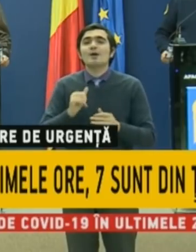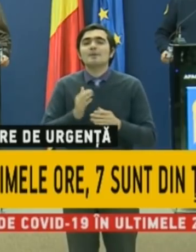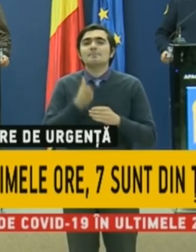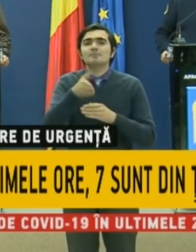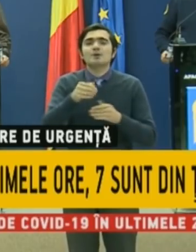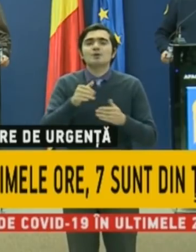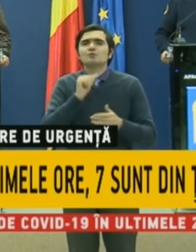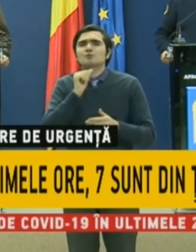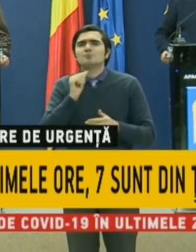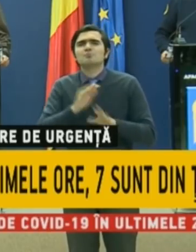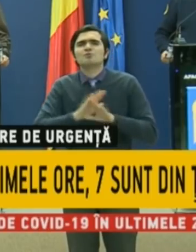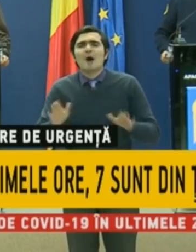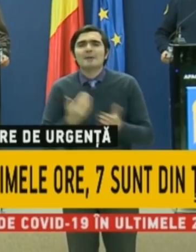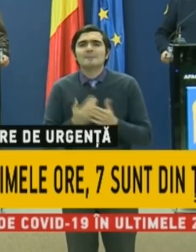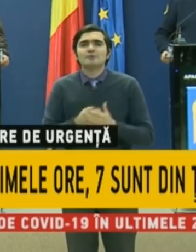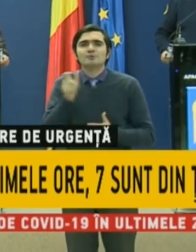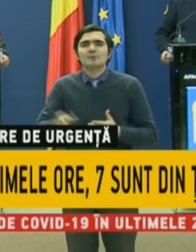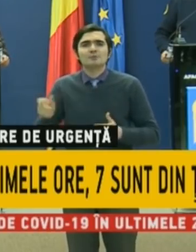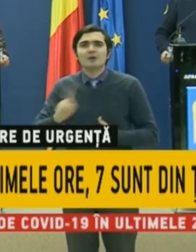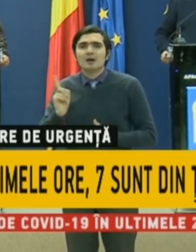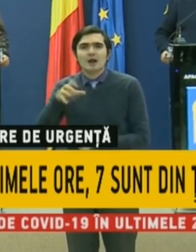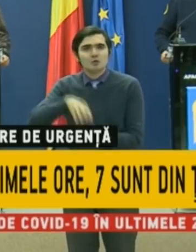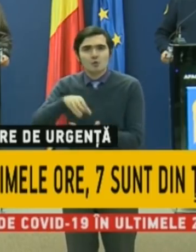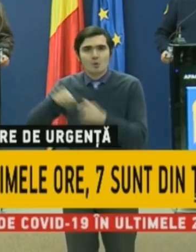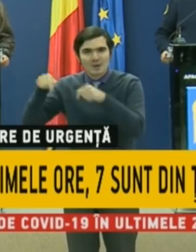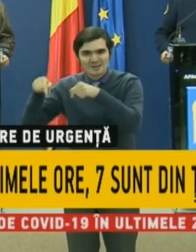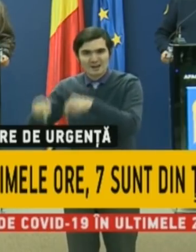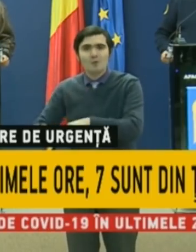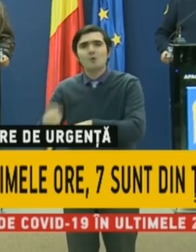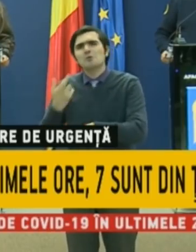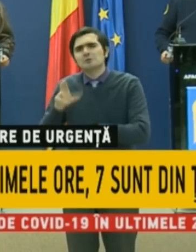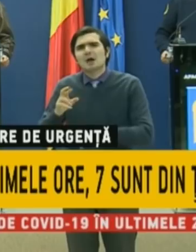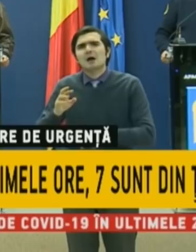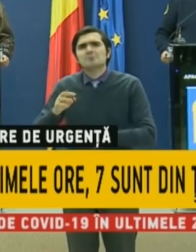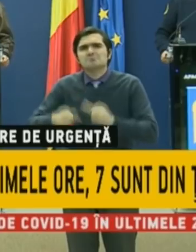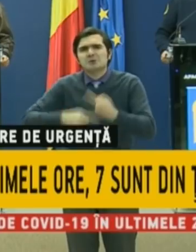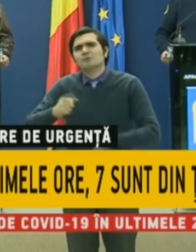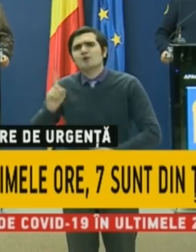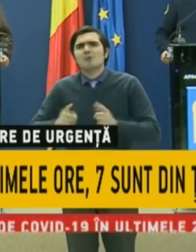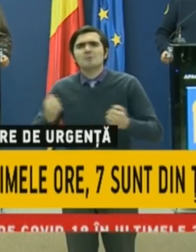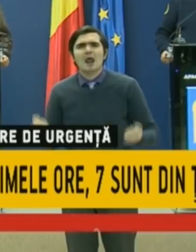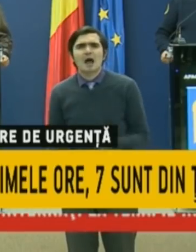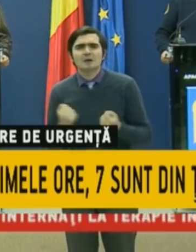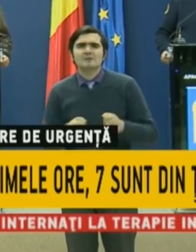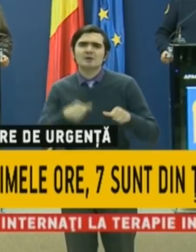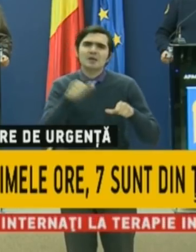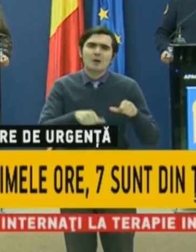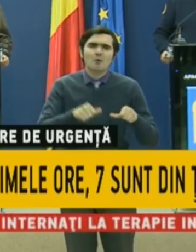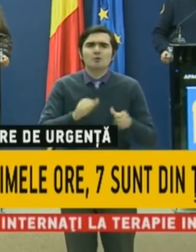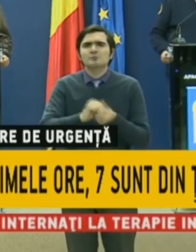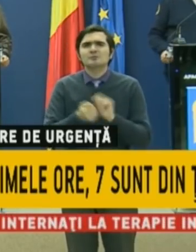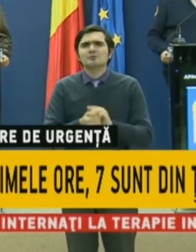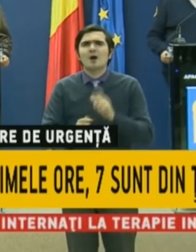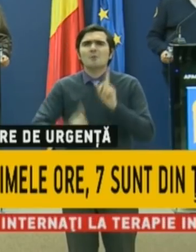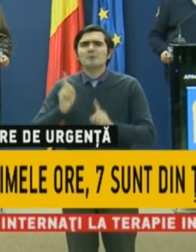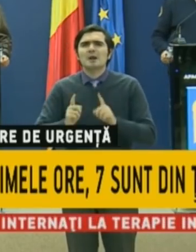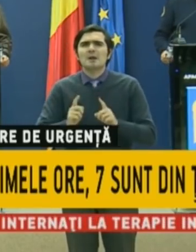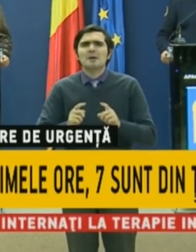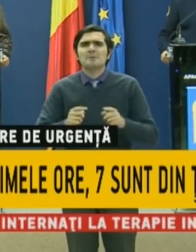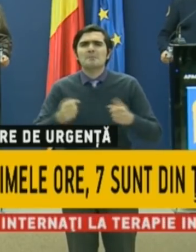carantinată și care desfășoară activități economice sau în unele domenii, cum ar